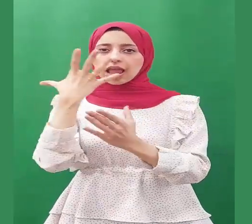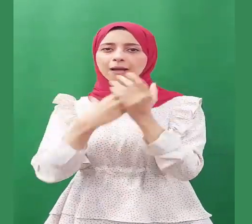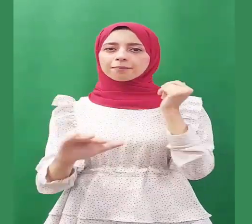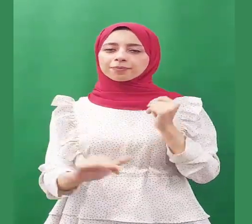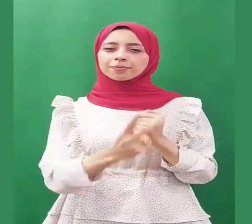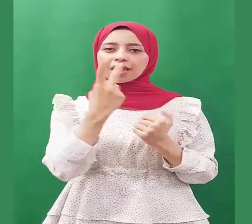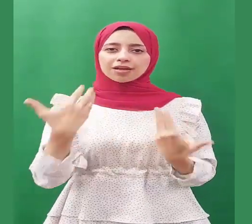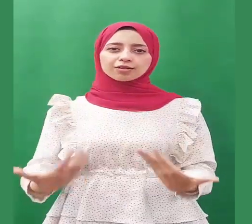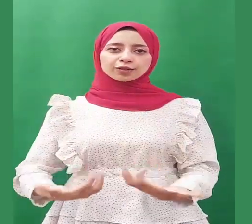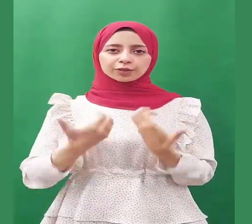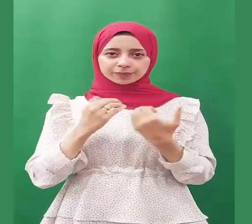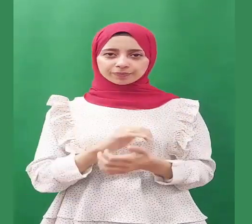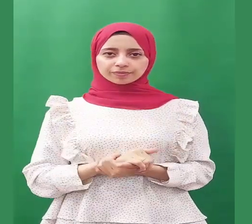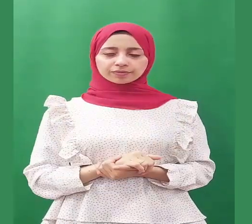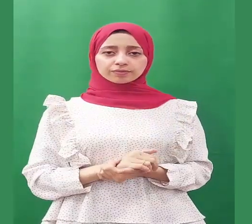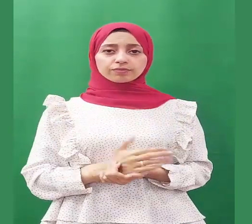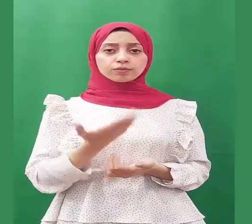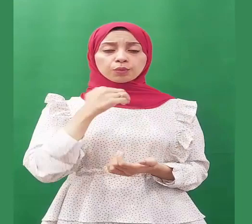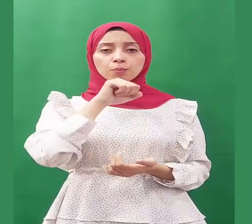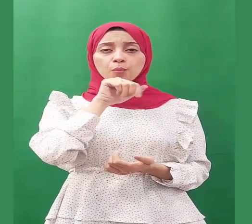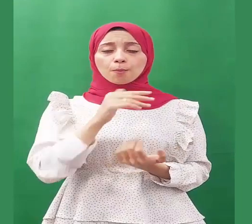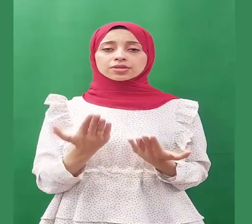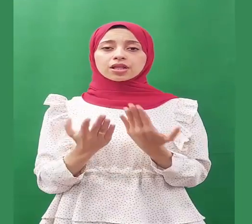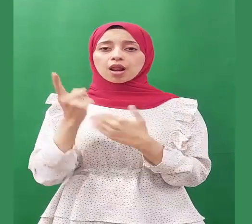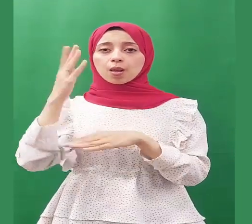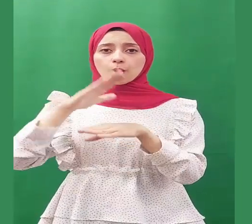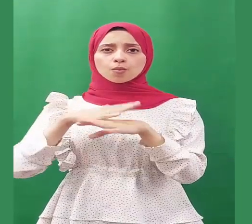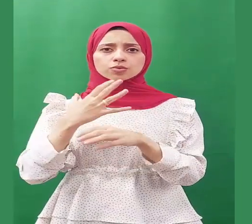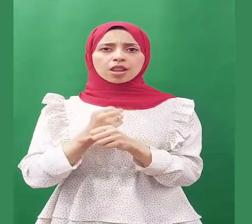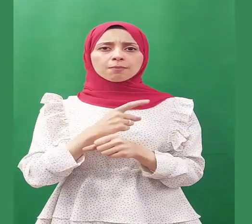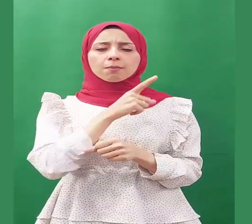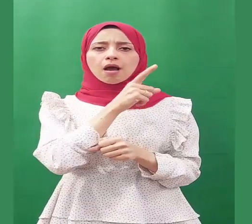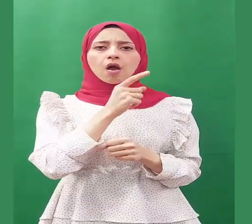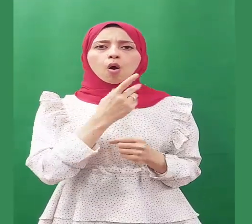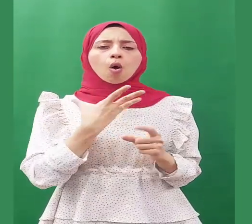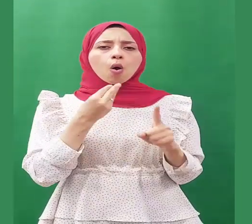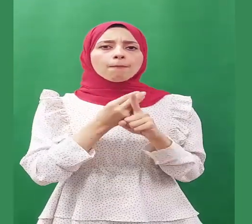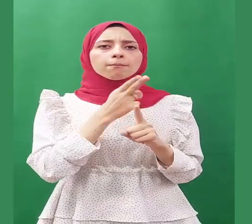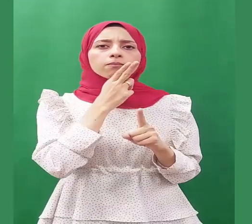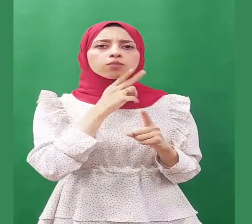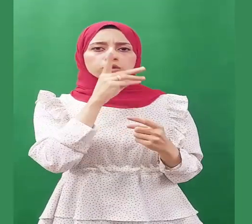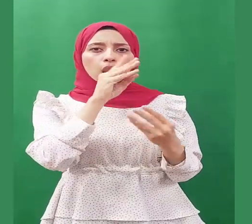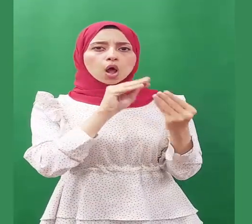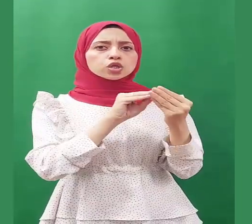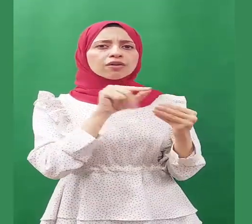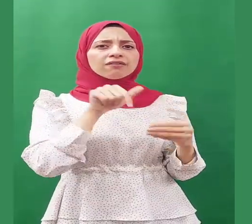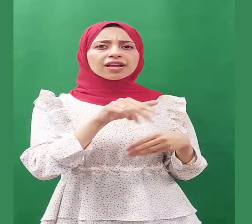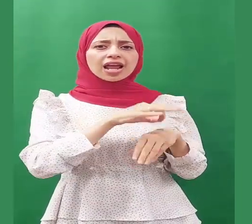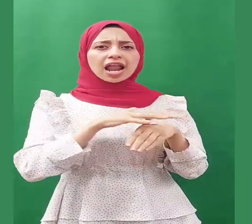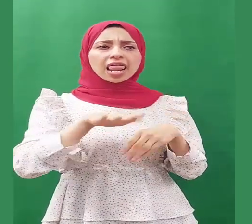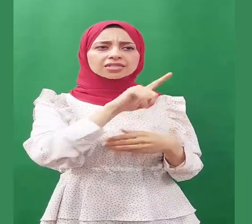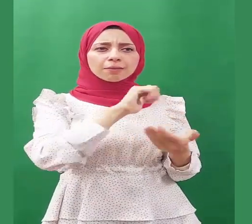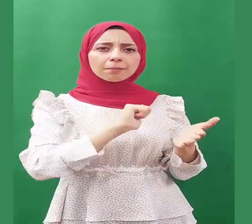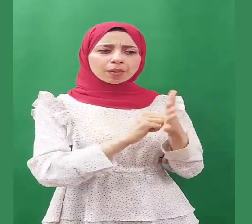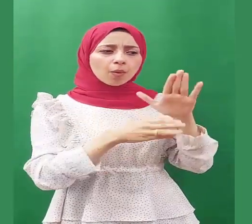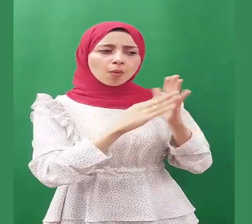وكان من هديه صلى الله عليه وسلم حسن العشره مع من يساعده في بيته وخدمه